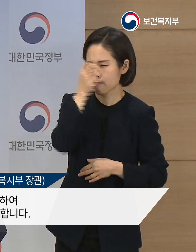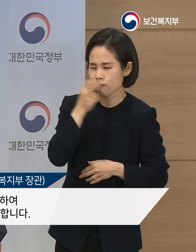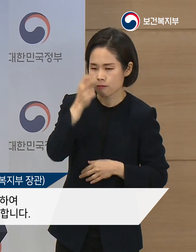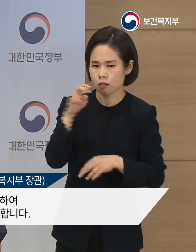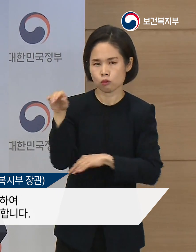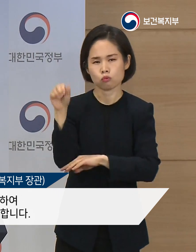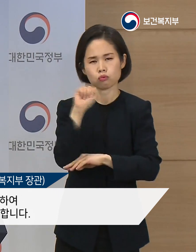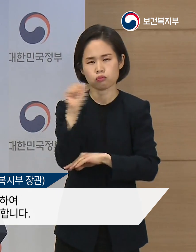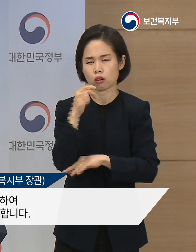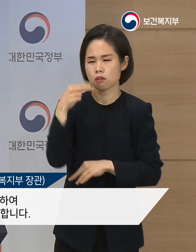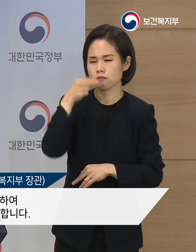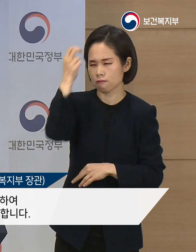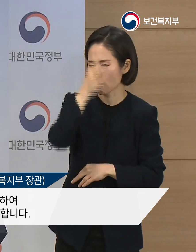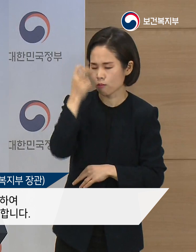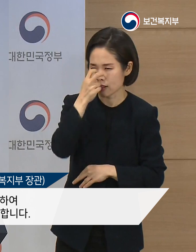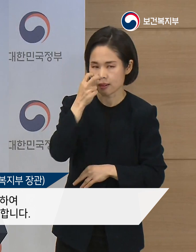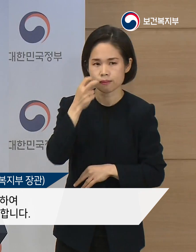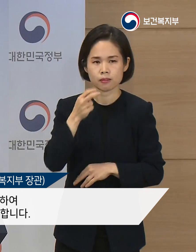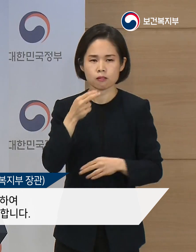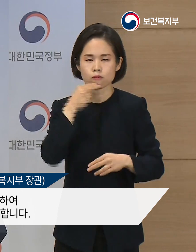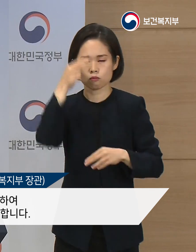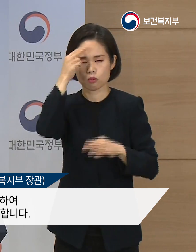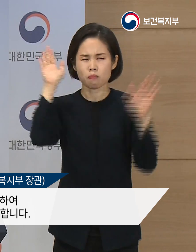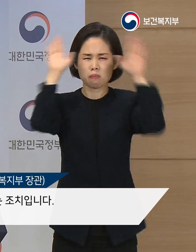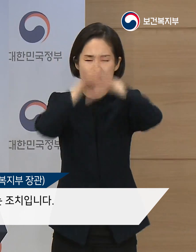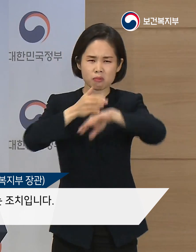시간까지의 음주행위를 최소화하고자 합니다.